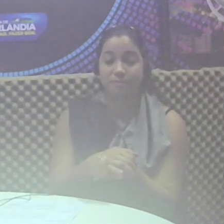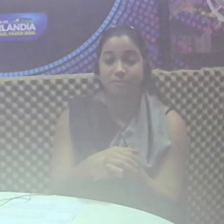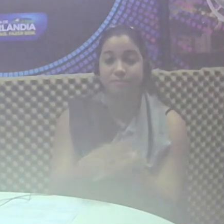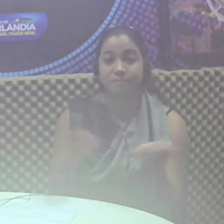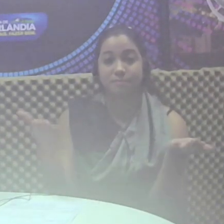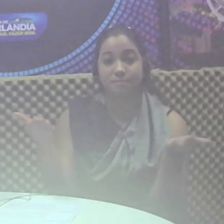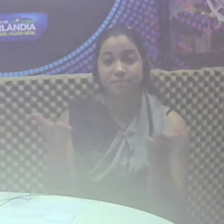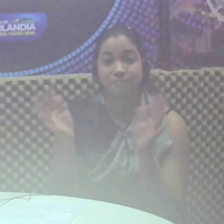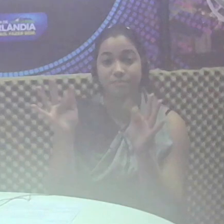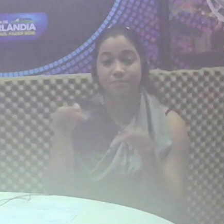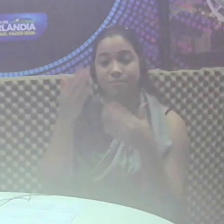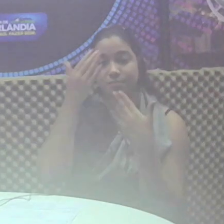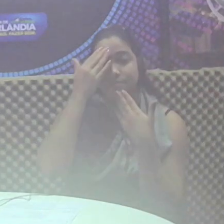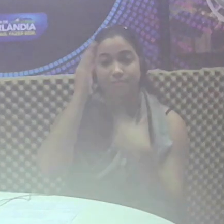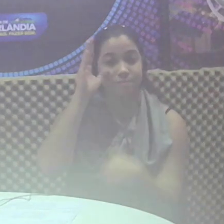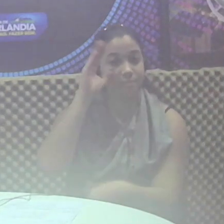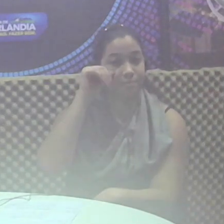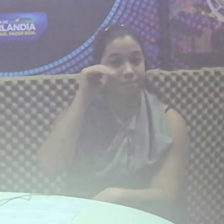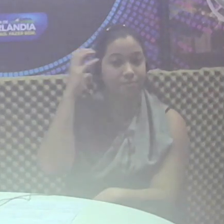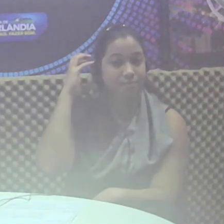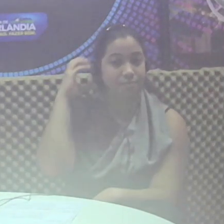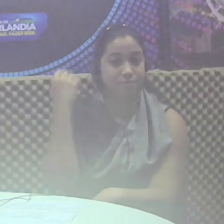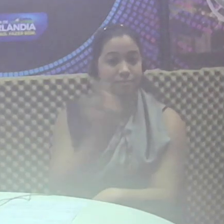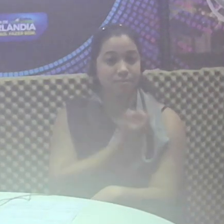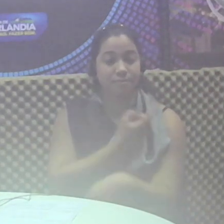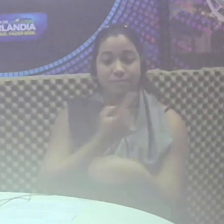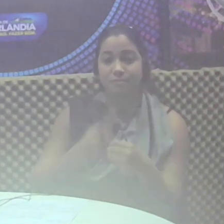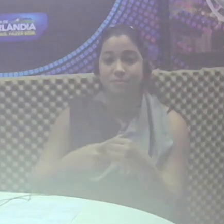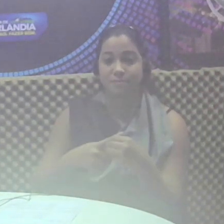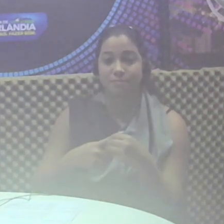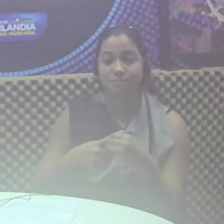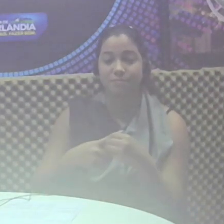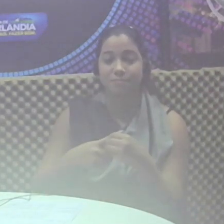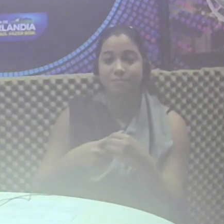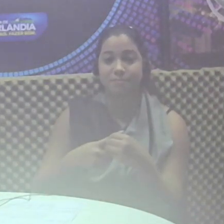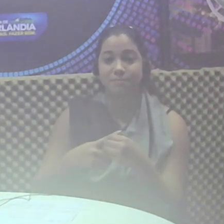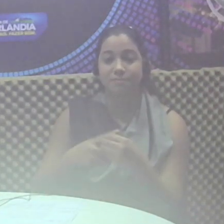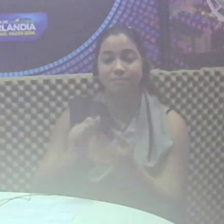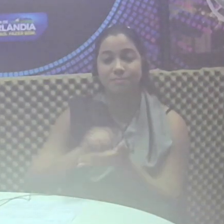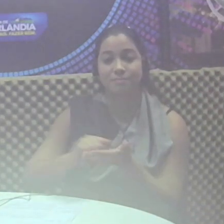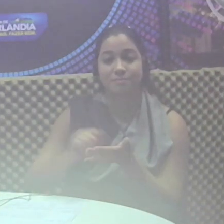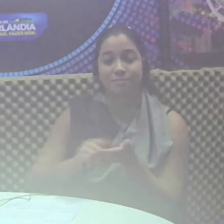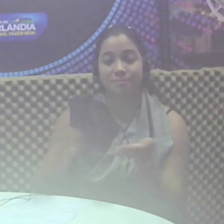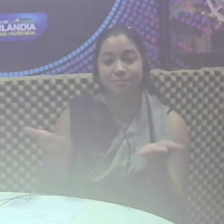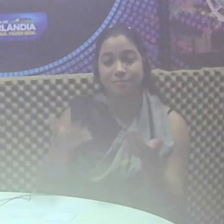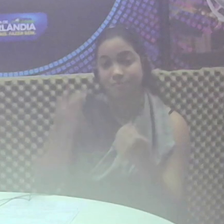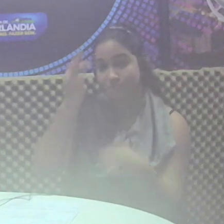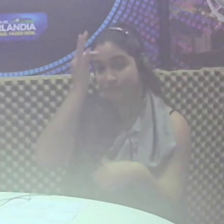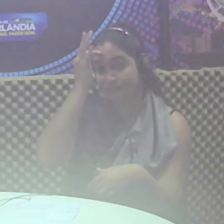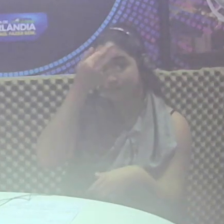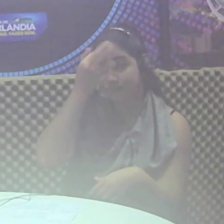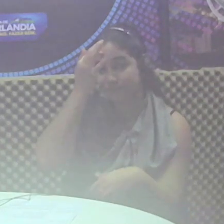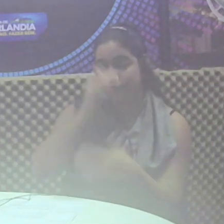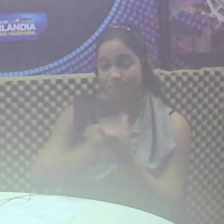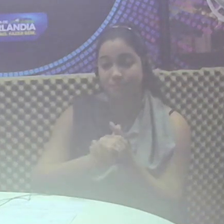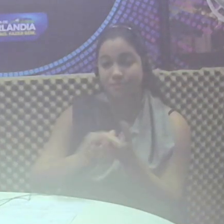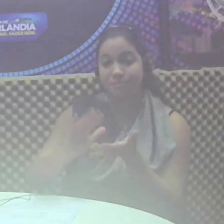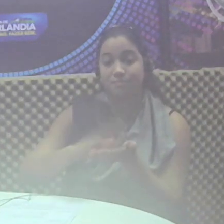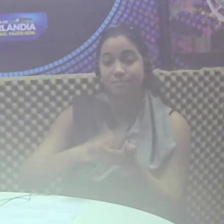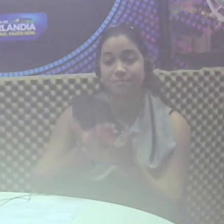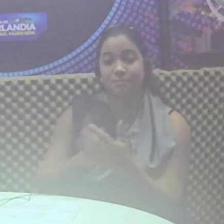A edição de hoje fica por aqui. Rádio Nossa Cidade, obrigado pela sua audiência. Jornalista responsável pela edição, Fernando